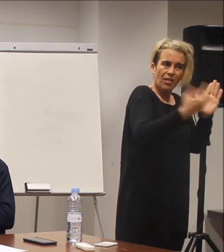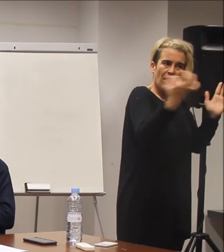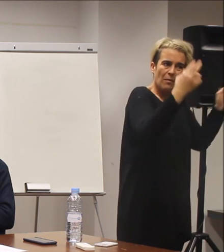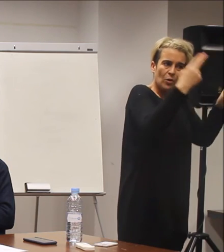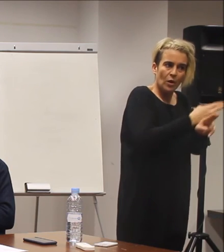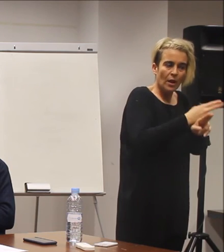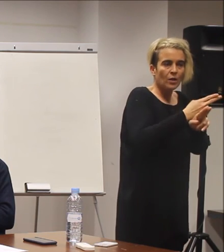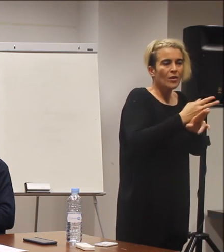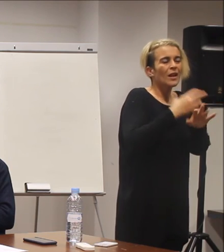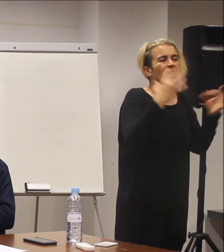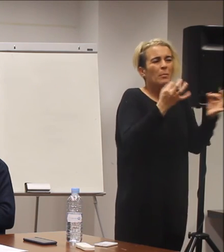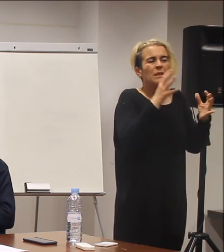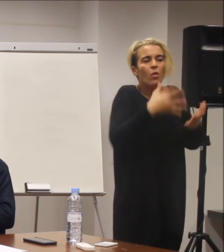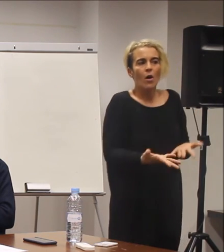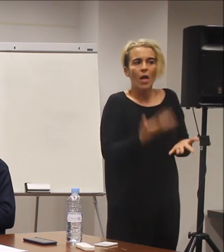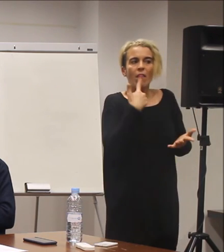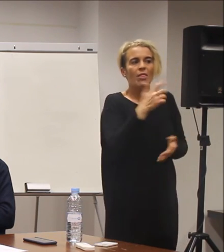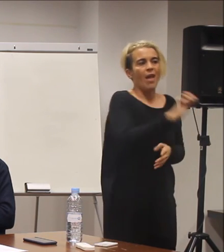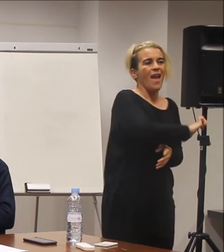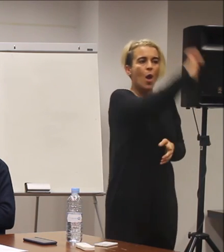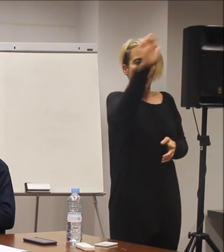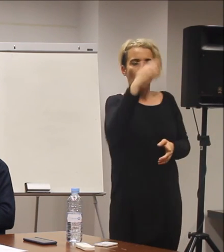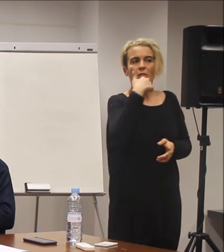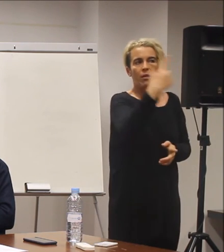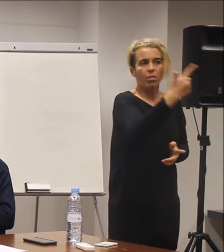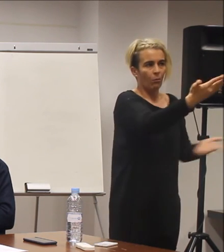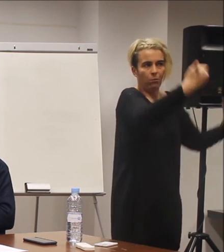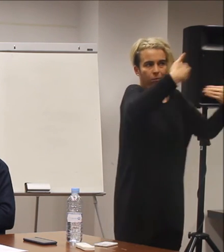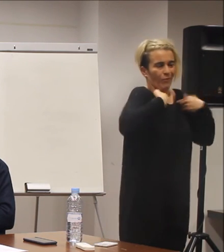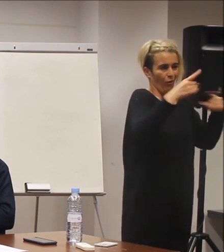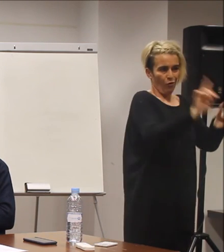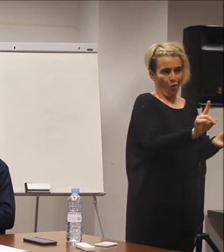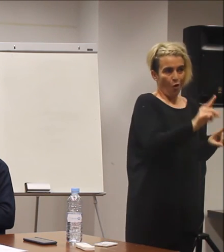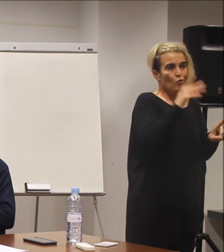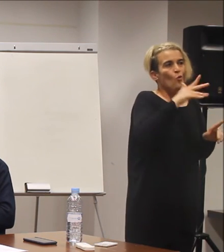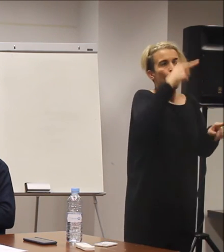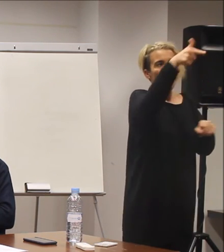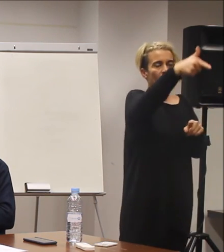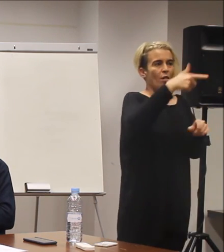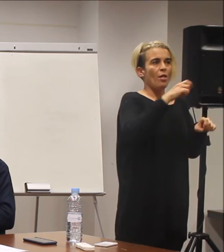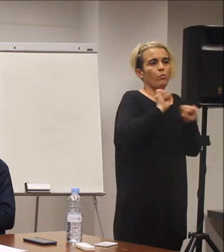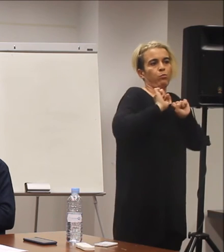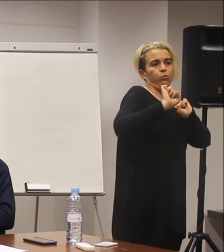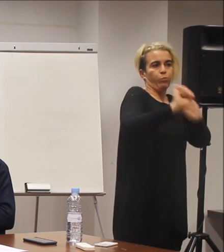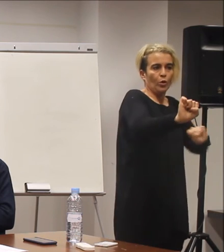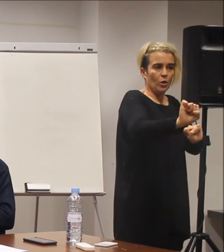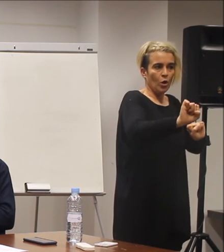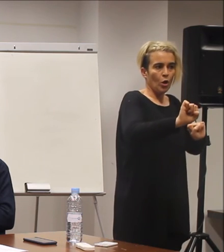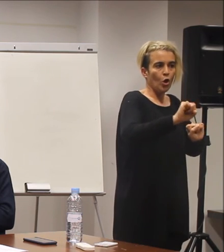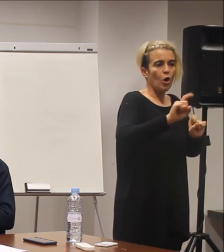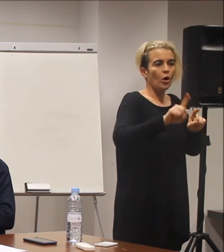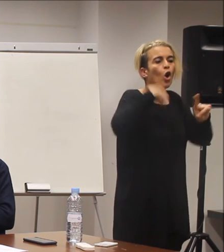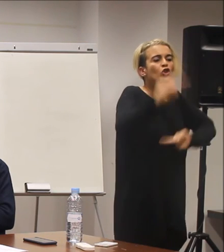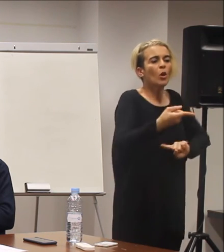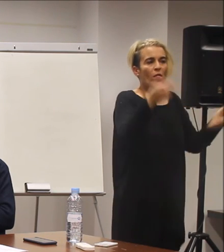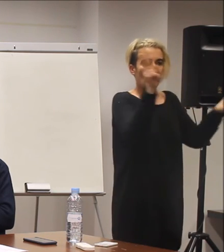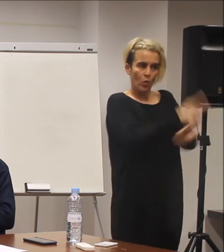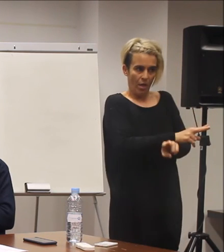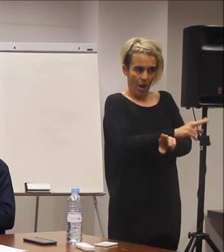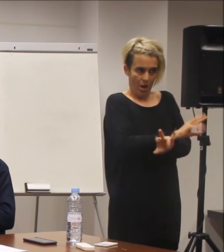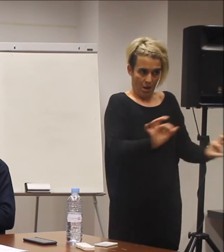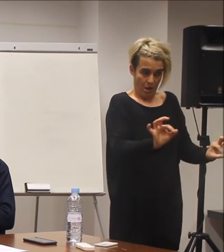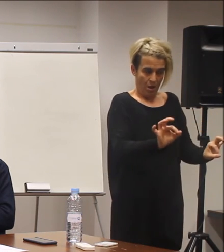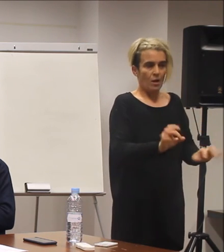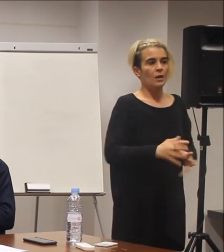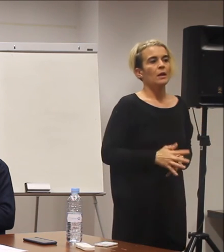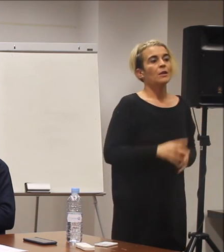Europa y le ha dicho que vosotros no tenéis esa potestad, que vosotros no podéis limitar las consecuencias de la nulidad. Con lo cual, a día